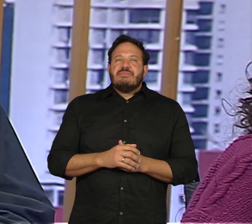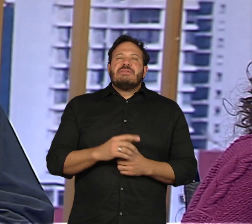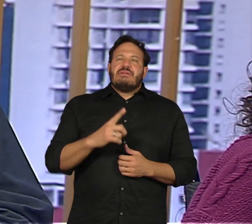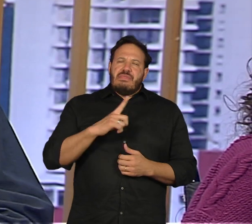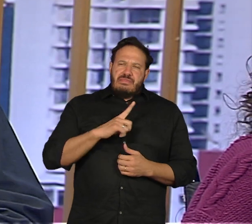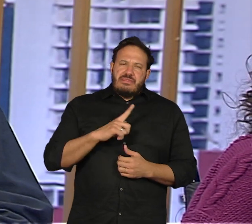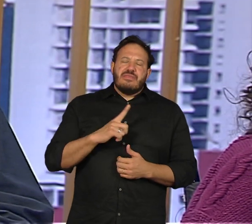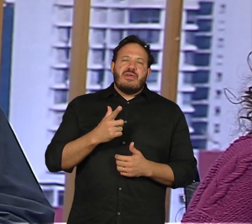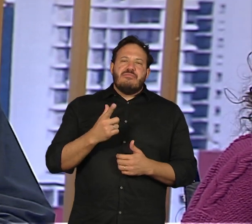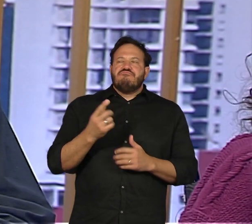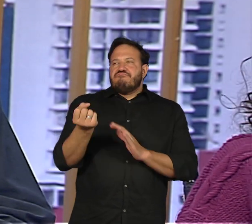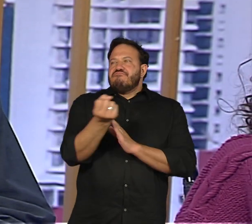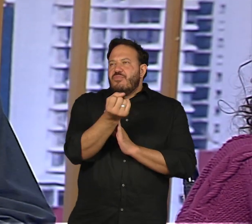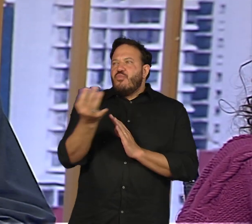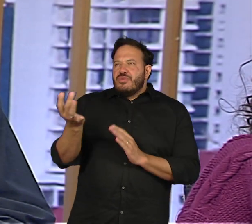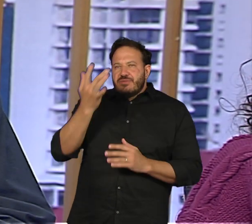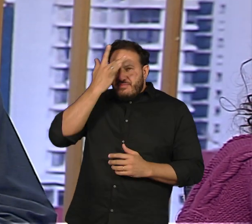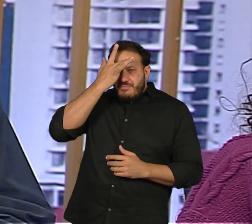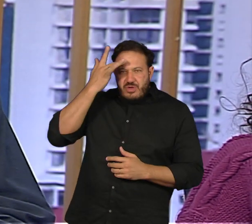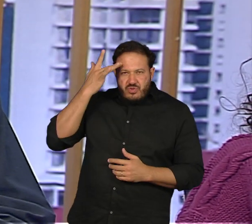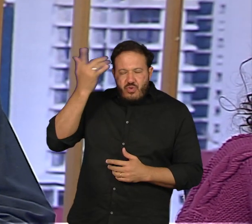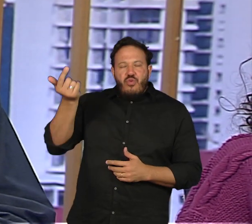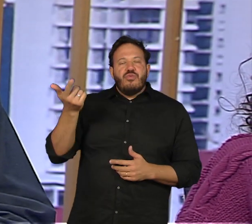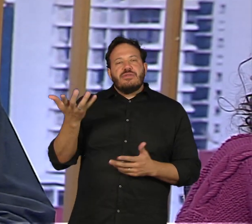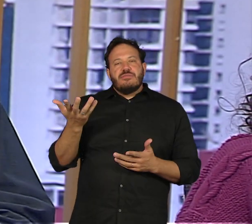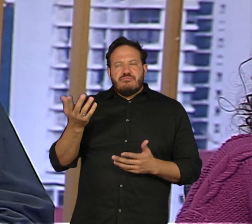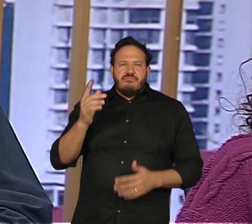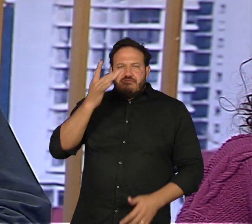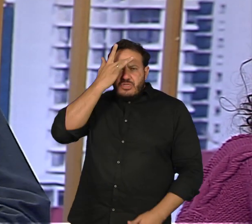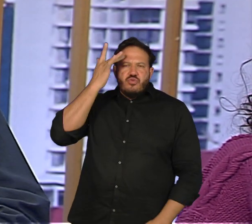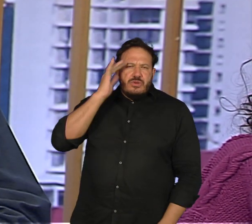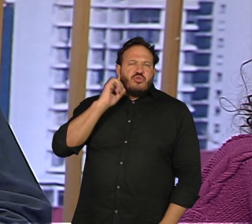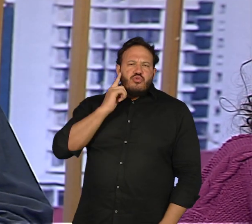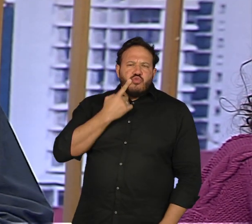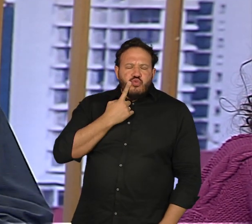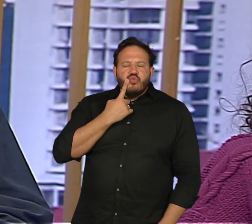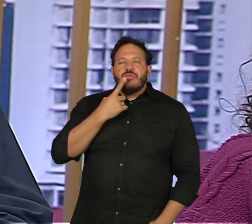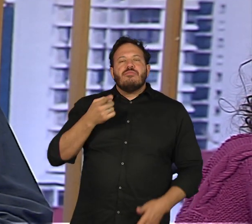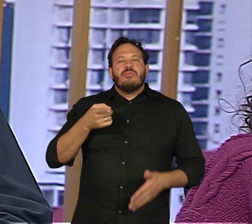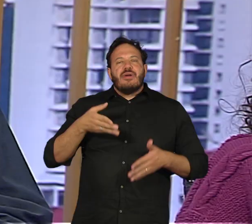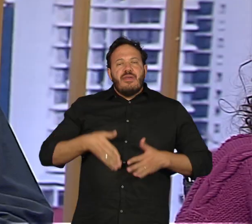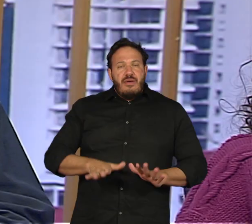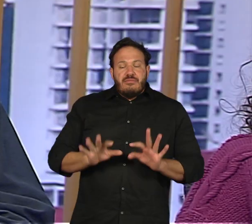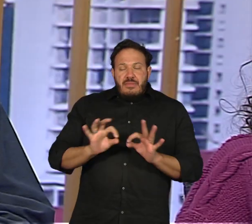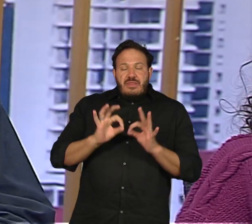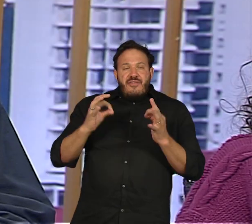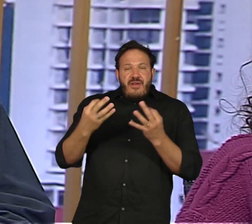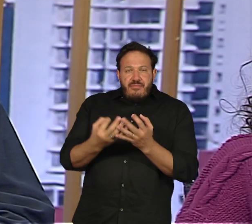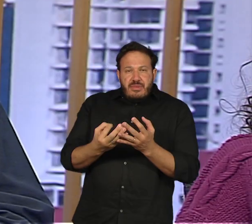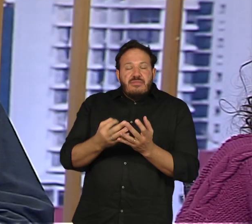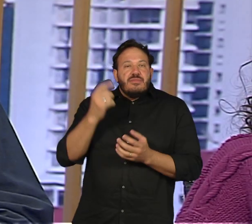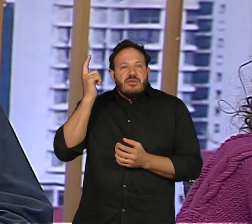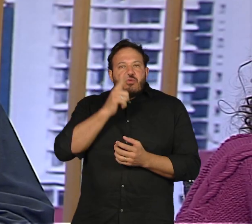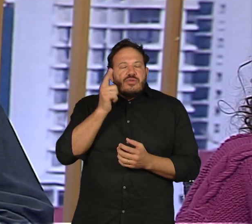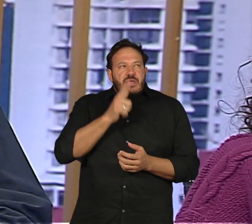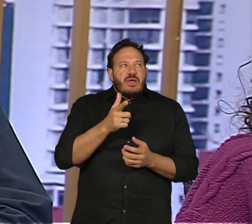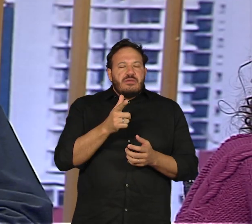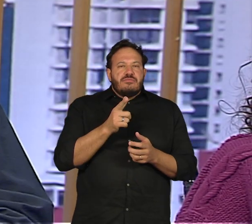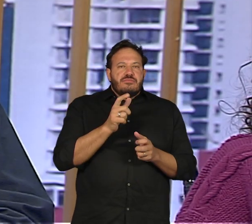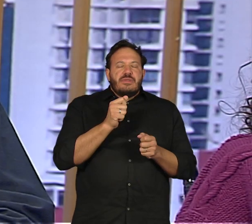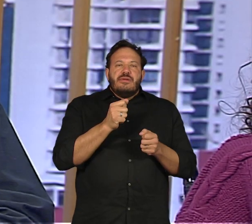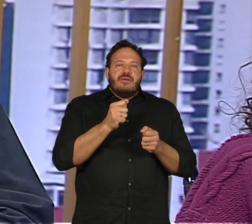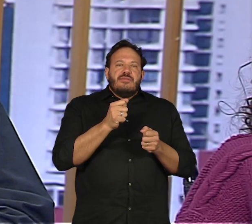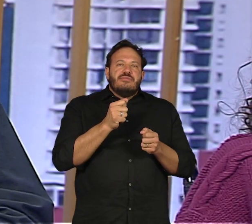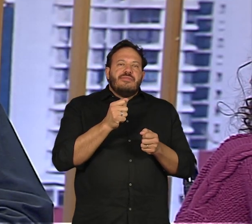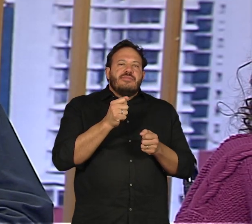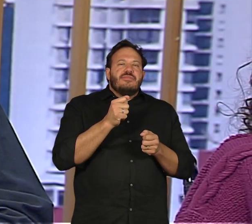Existem muitas e muitas pessoas que são criadas, pessoas surdas, que são criadas na família, que conseguem fazer